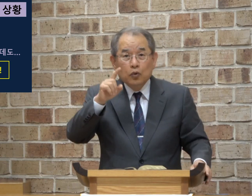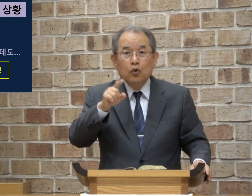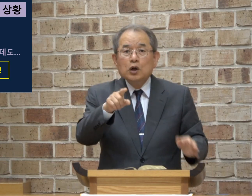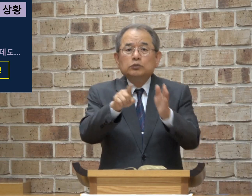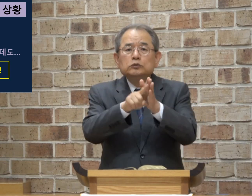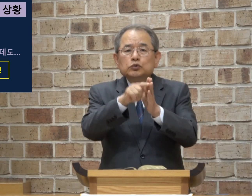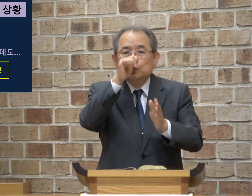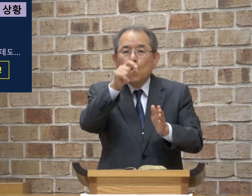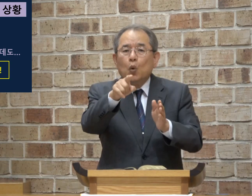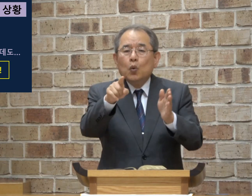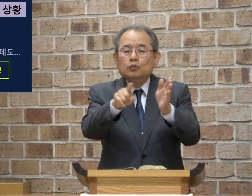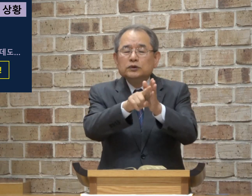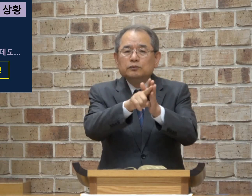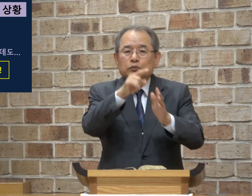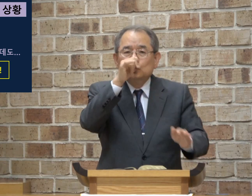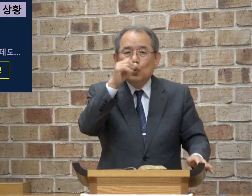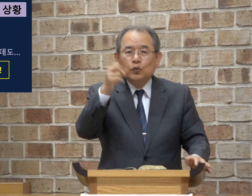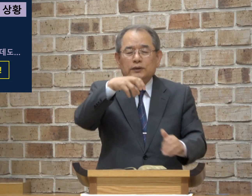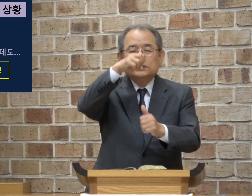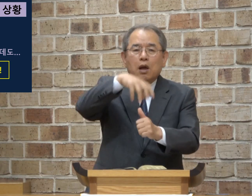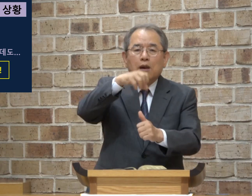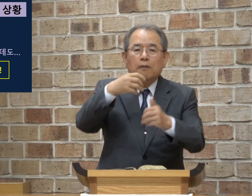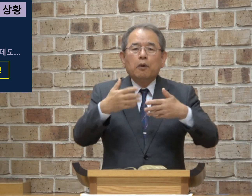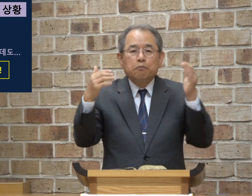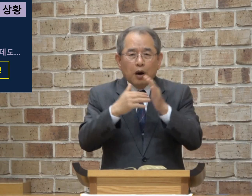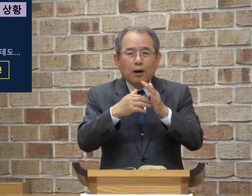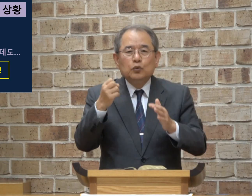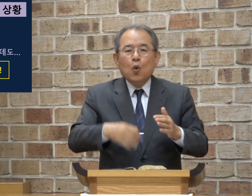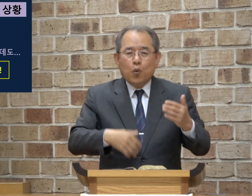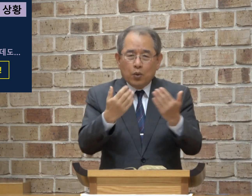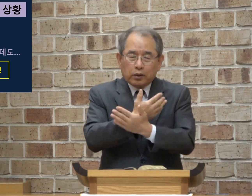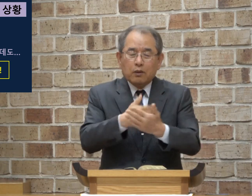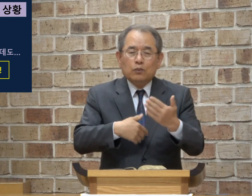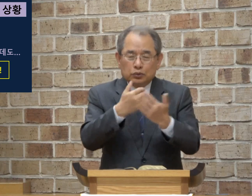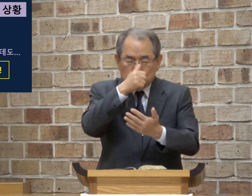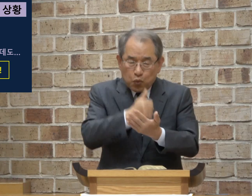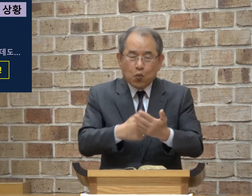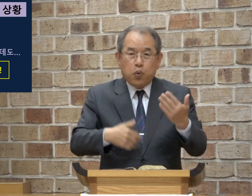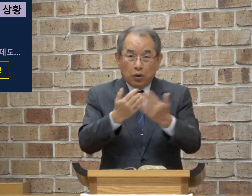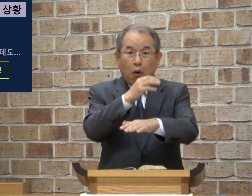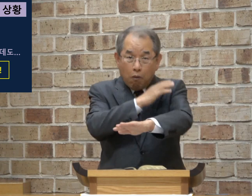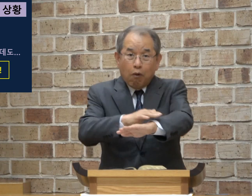일어나는 것입니다. 믿음이 있고 세례도 받았고 회개 생활도 있고